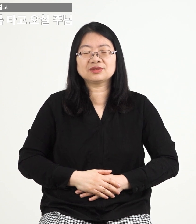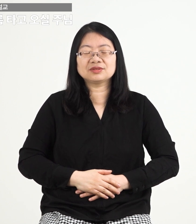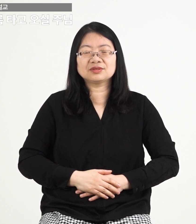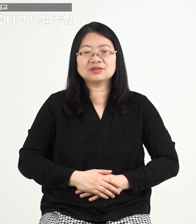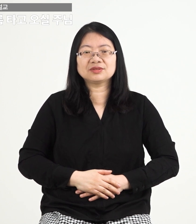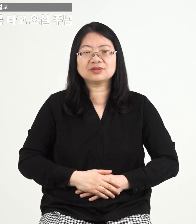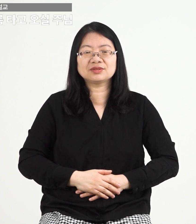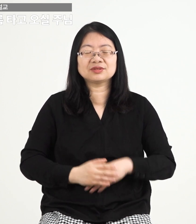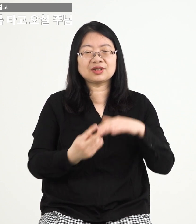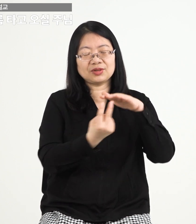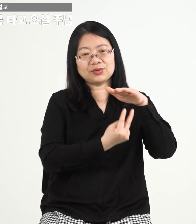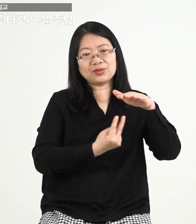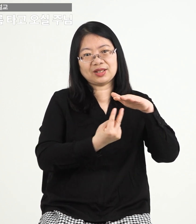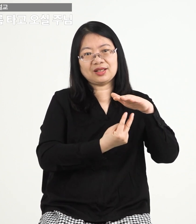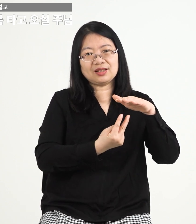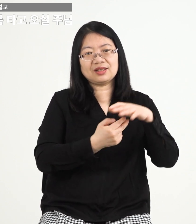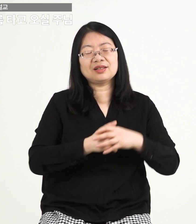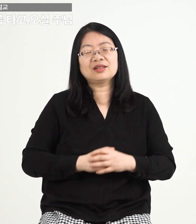그러면 요한이